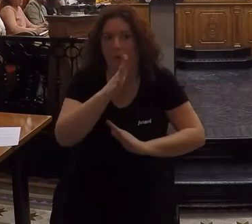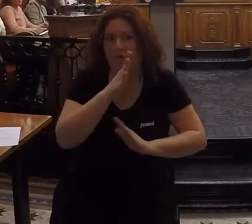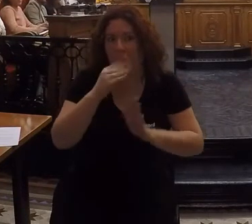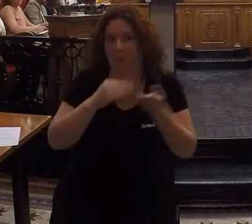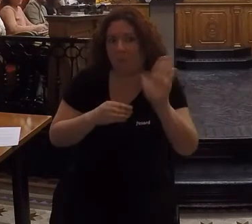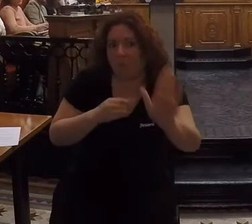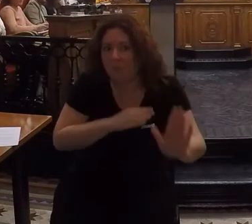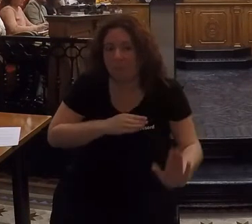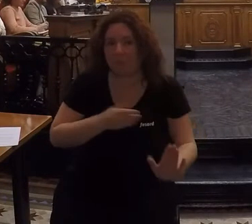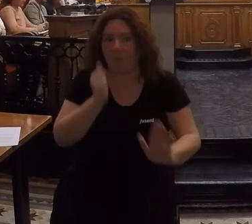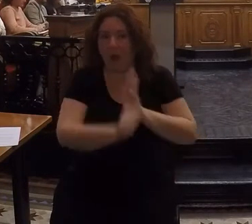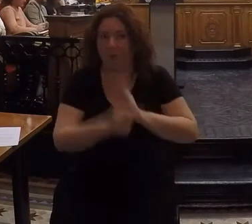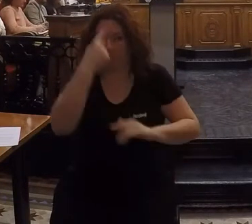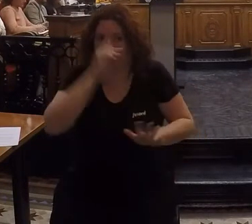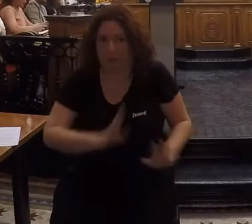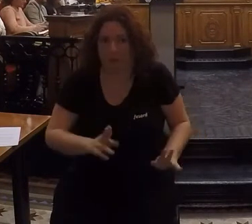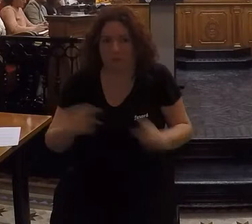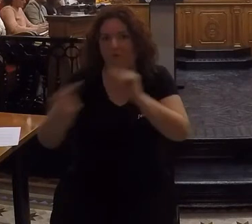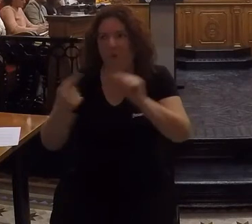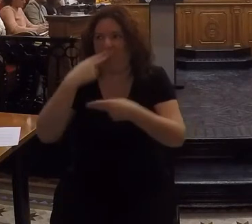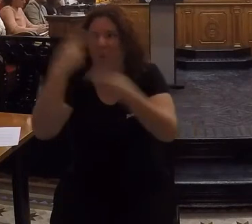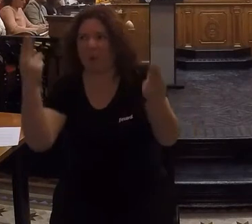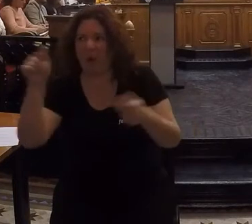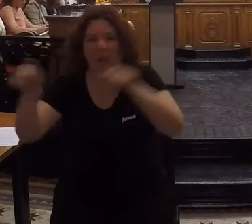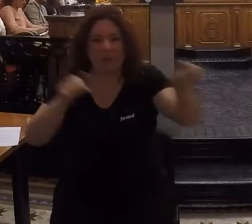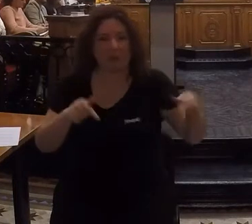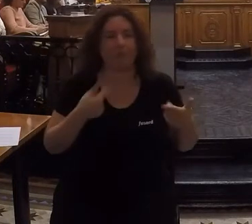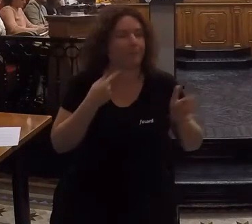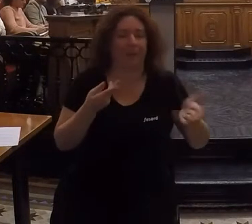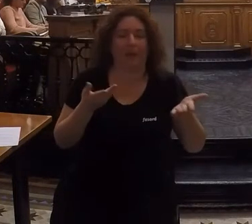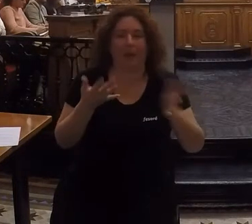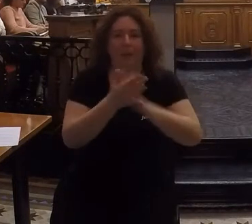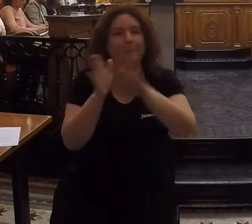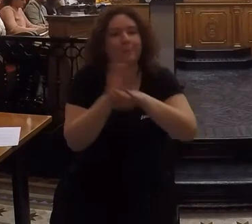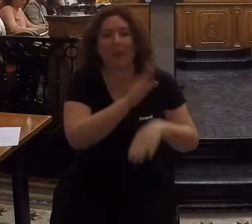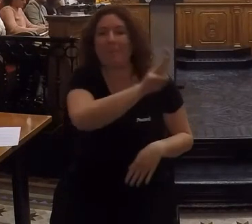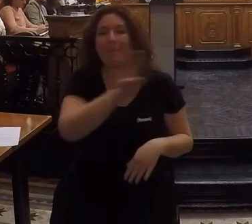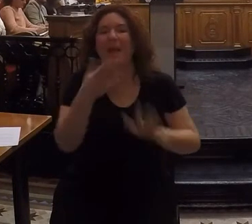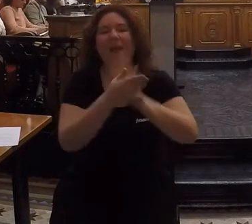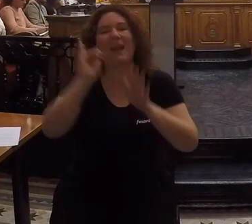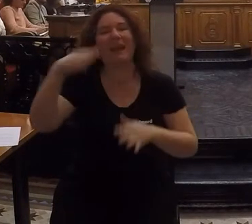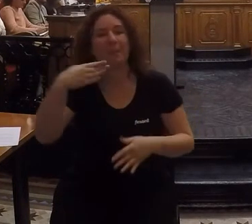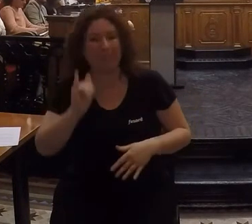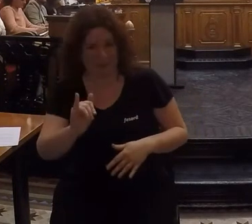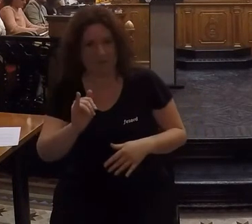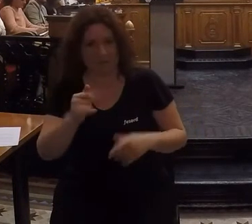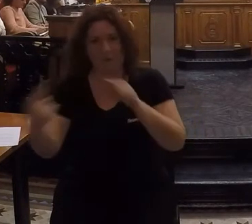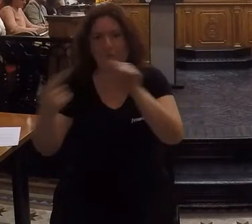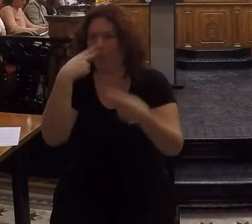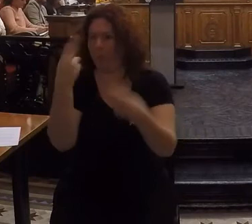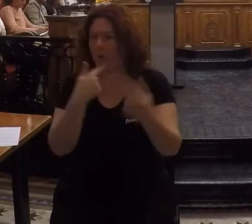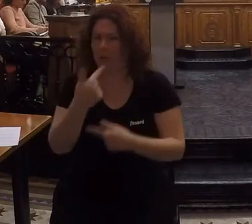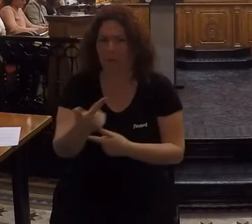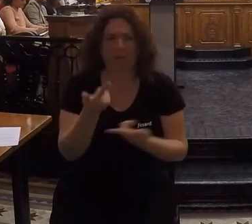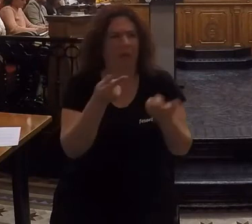nuestro conocimiento en foros públicos. El Partido Popular ha dicho muchas veces el hecho de bajar el IBI en todos los foros públicos, en ruedas de prensa,